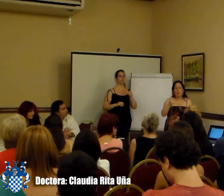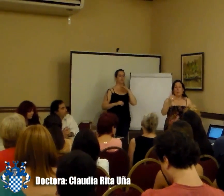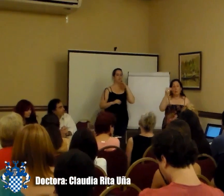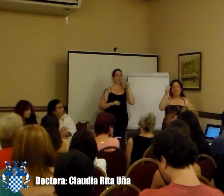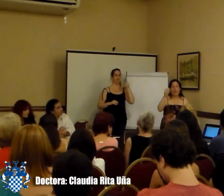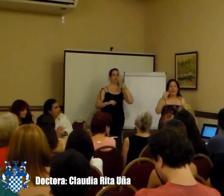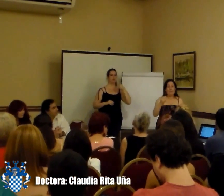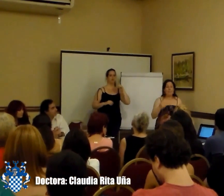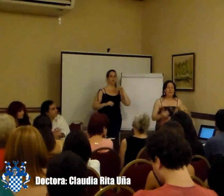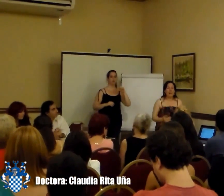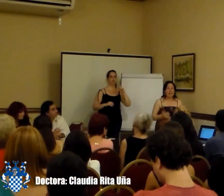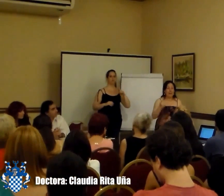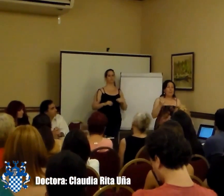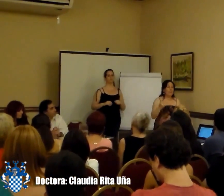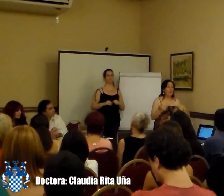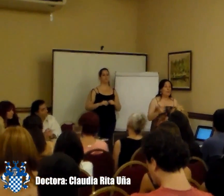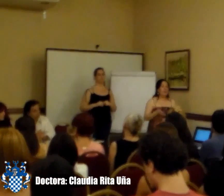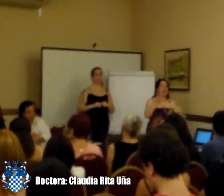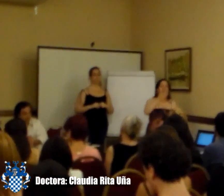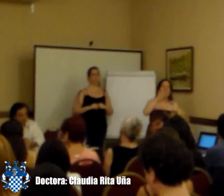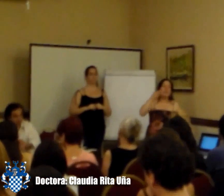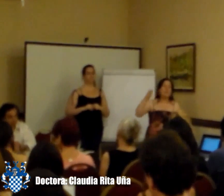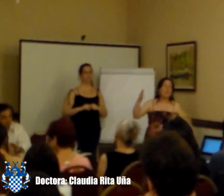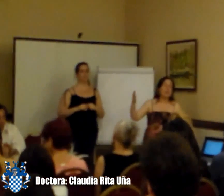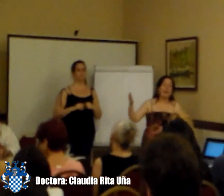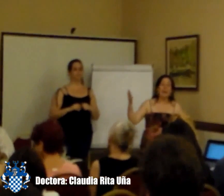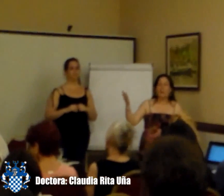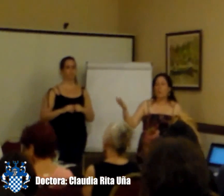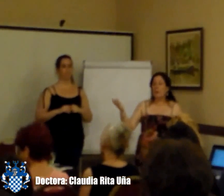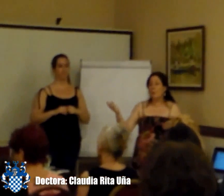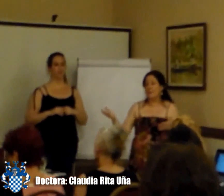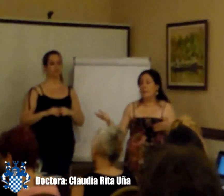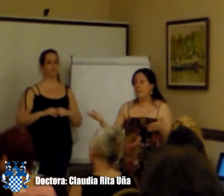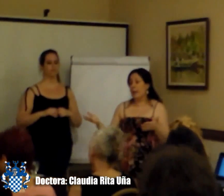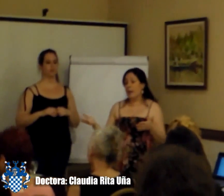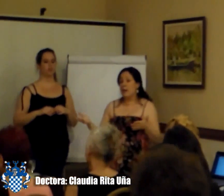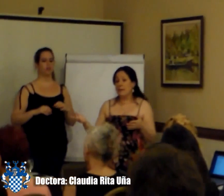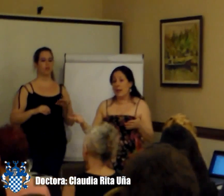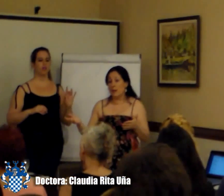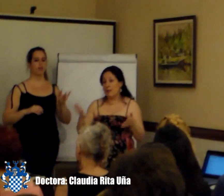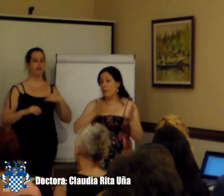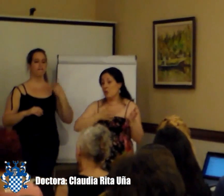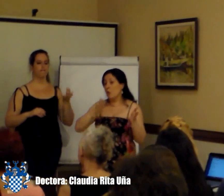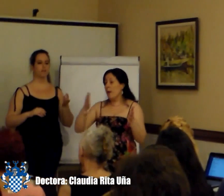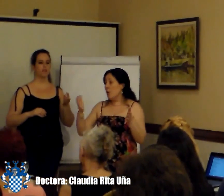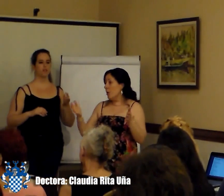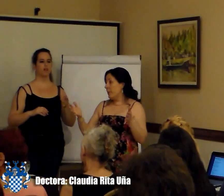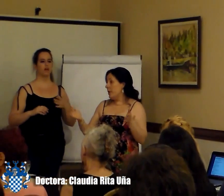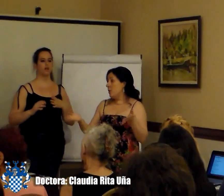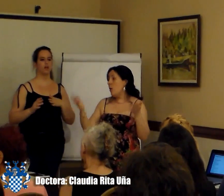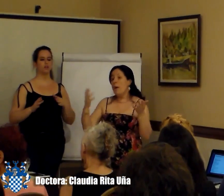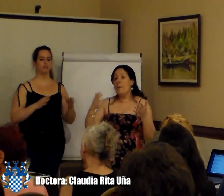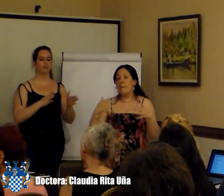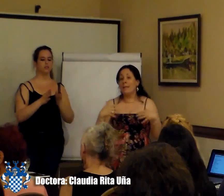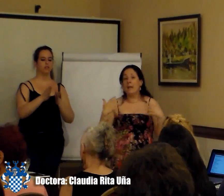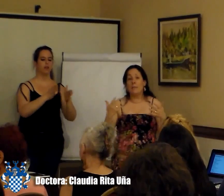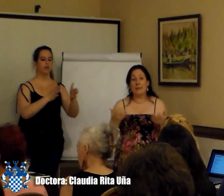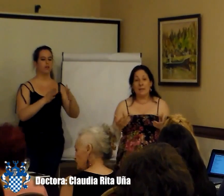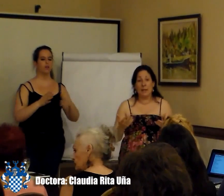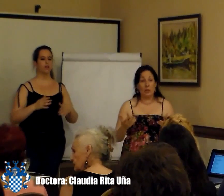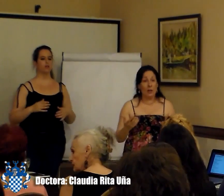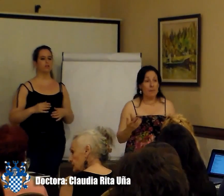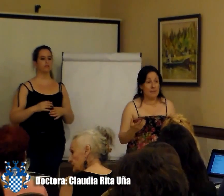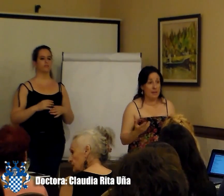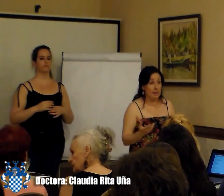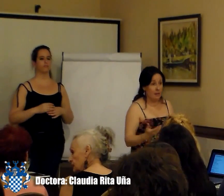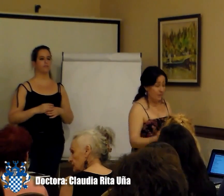se preguntan varias tareas de la vida diaria y qué dificultad encuentra el paciente para realizarlas. A mayor valor obtenido, más